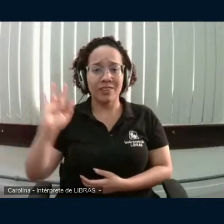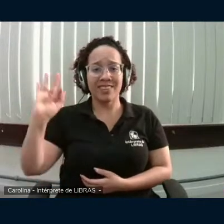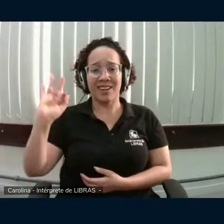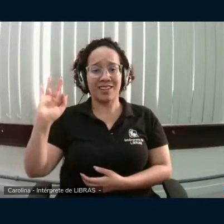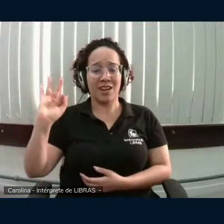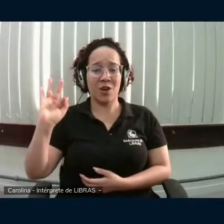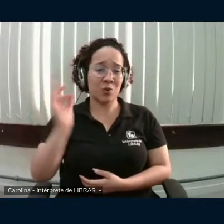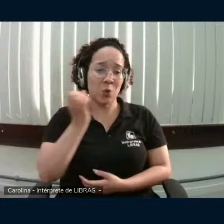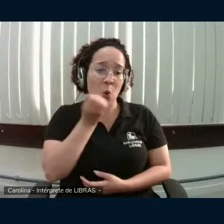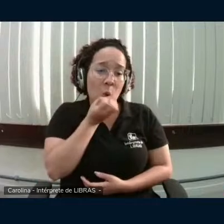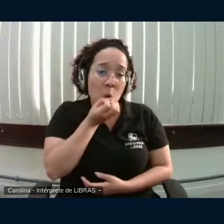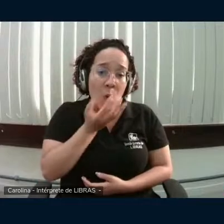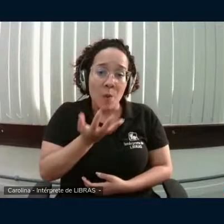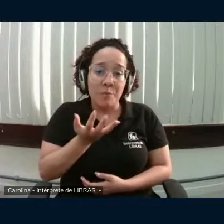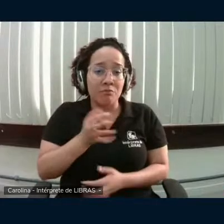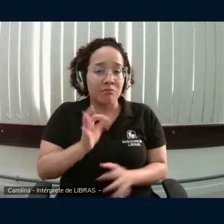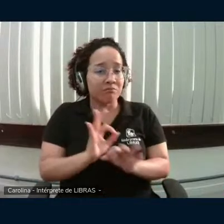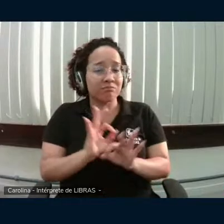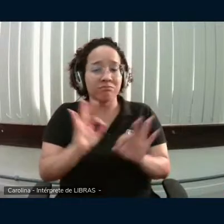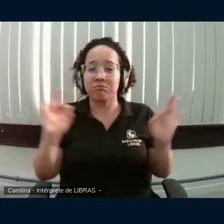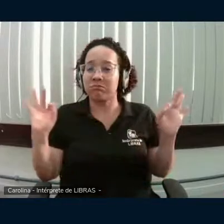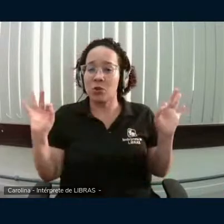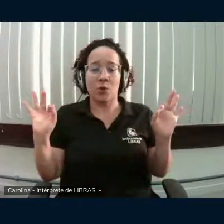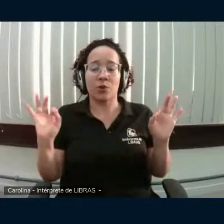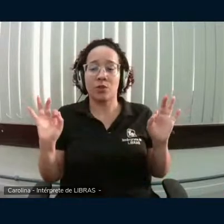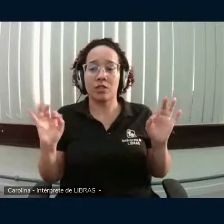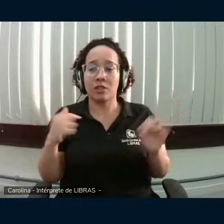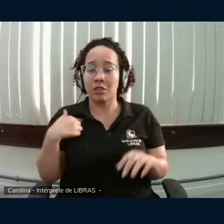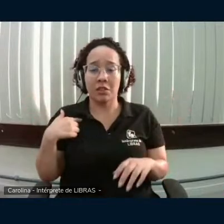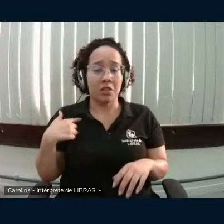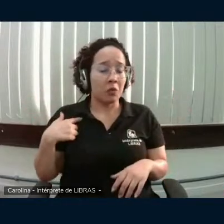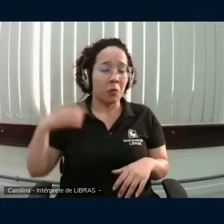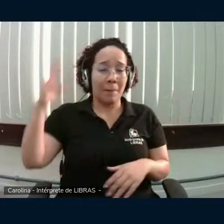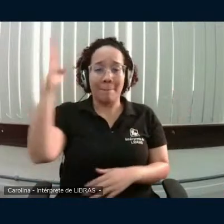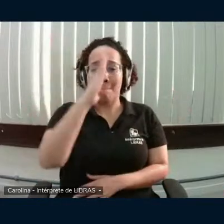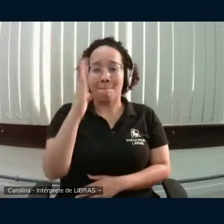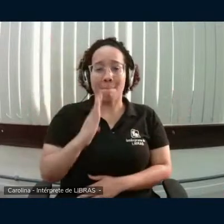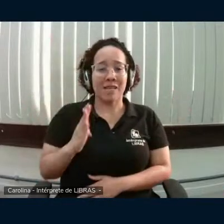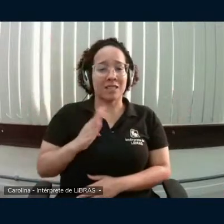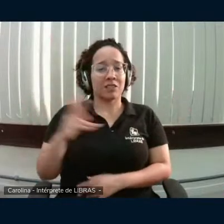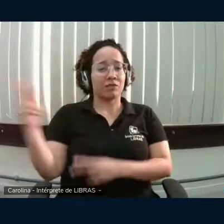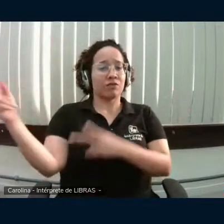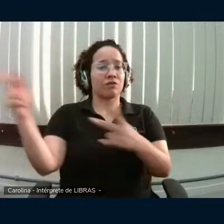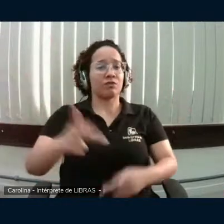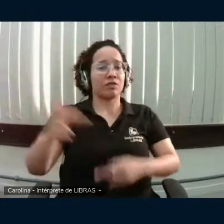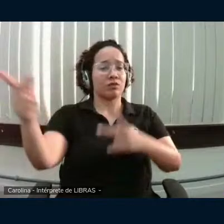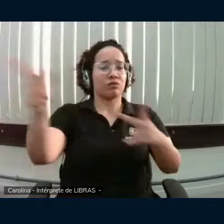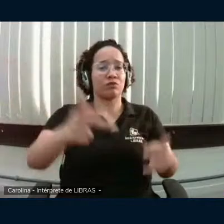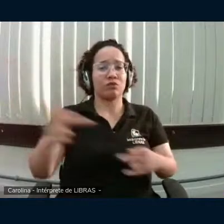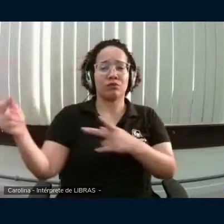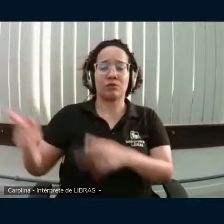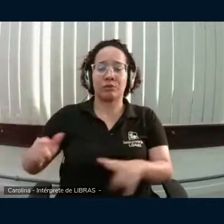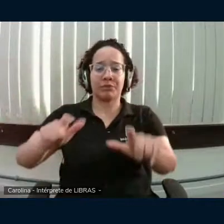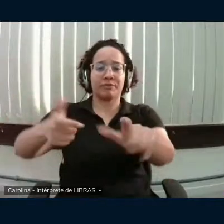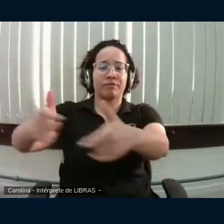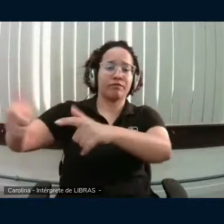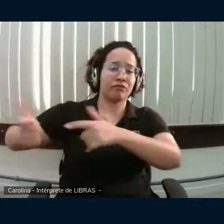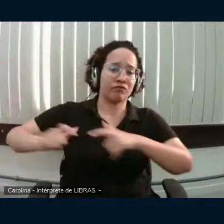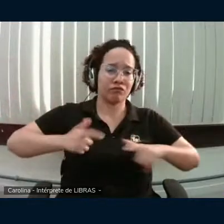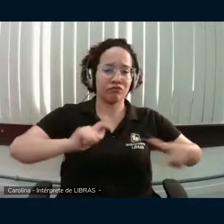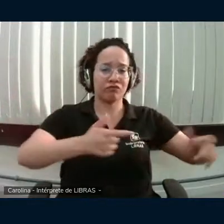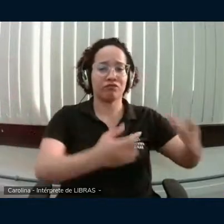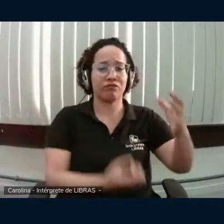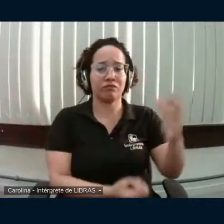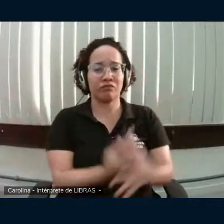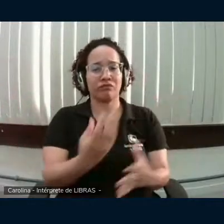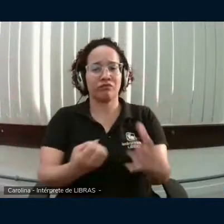visitei muitos institutos federais Brasil afora. Minha vida é andar por esse país. Já foi mais, hoje é menos, mas eu fui quando eles foram criados,